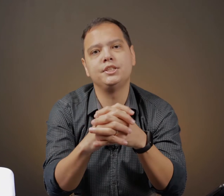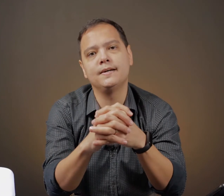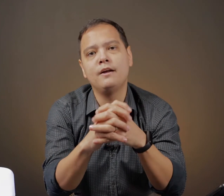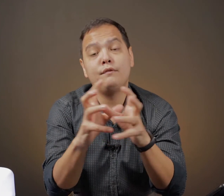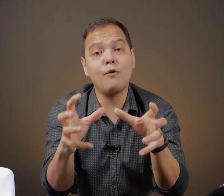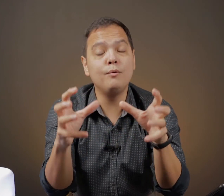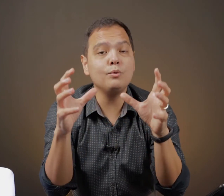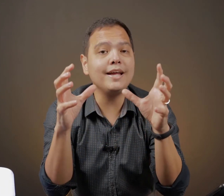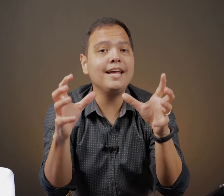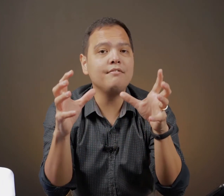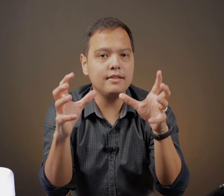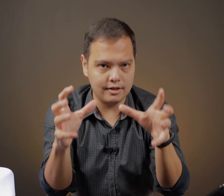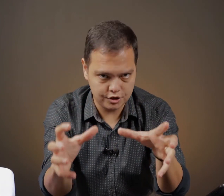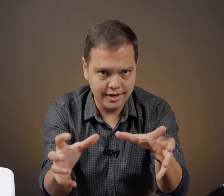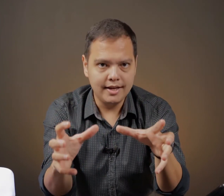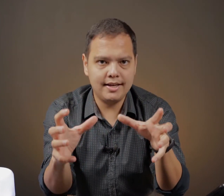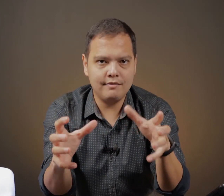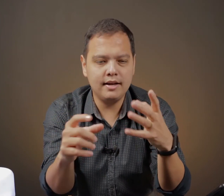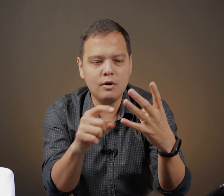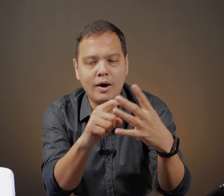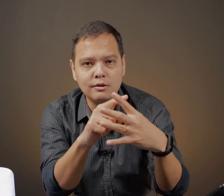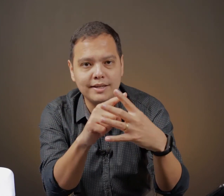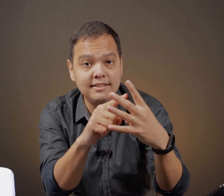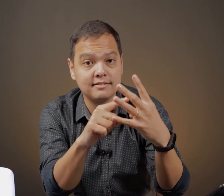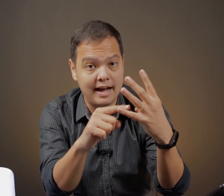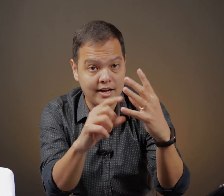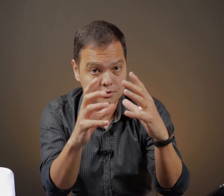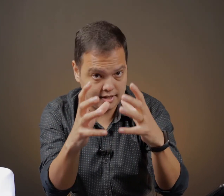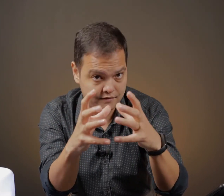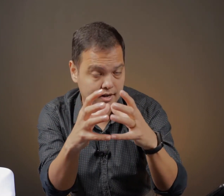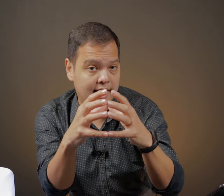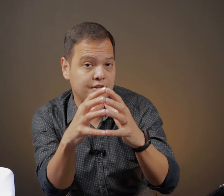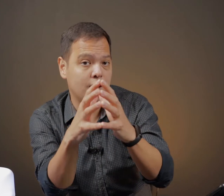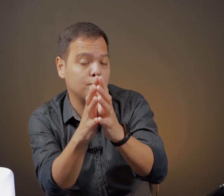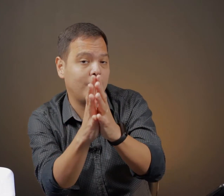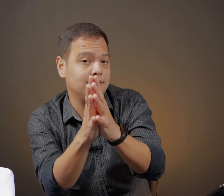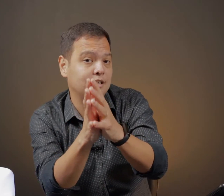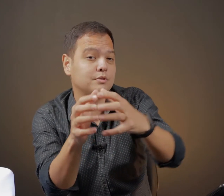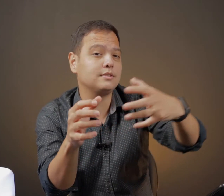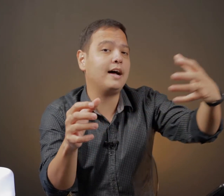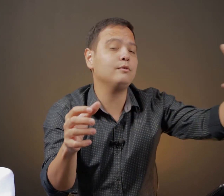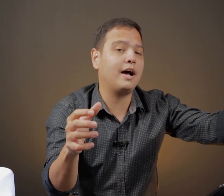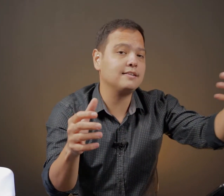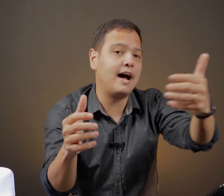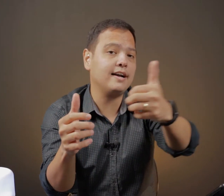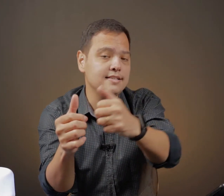metodologia, ficou muito evidente que havia ali 4 estágios, que na verdade eram os 4 estágios naturais da aquisição